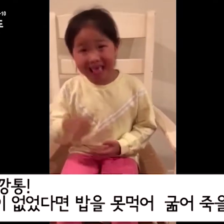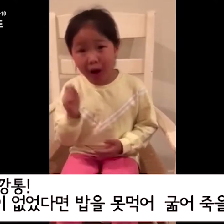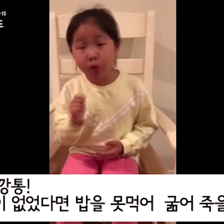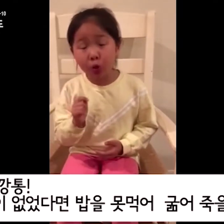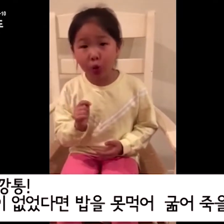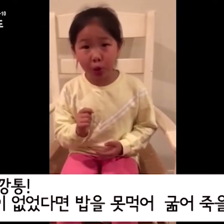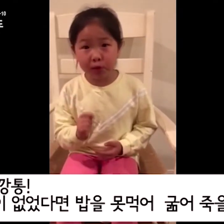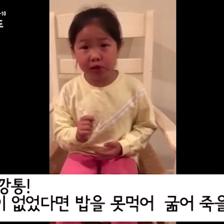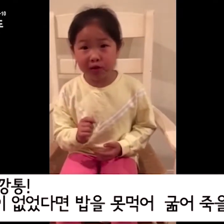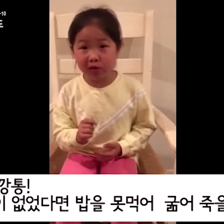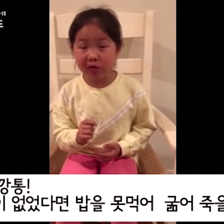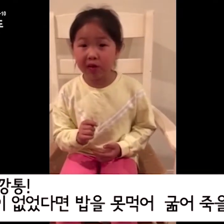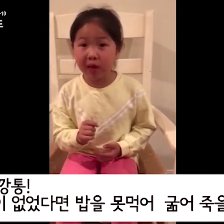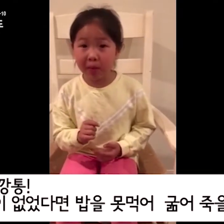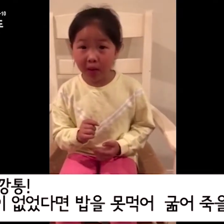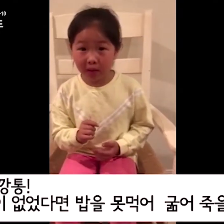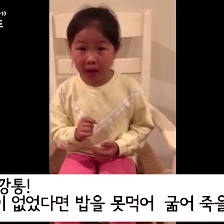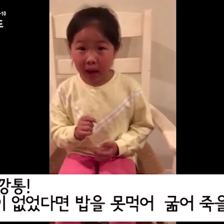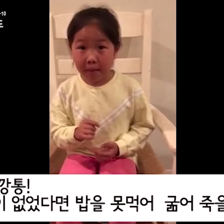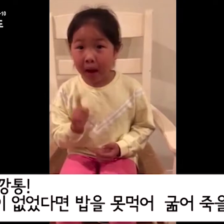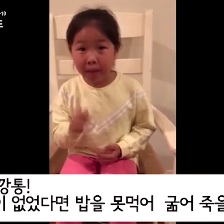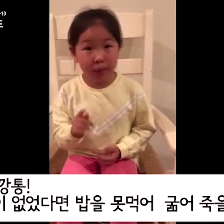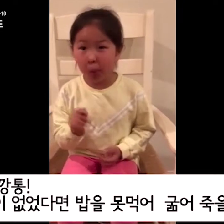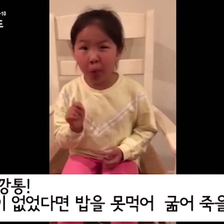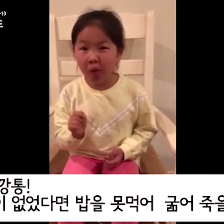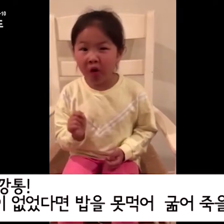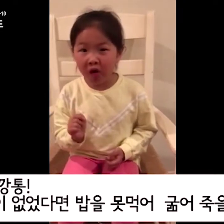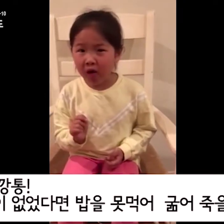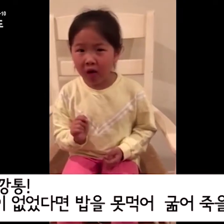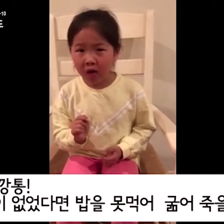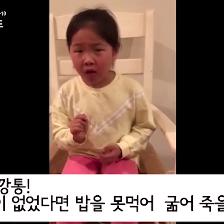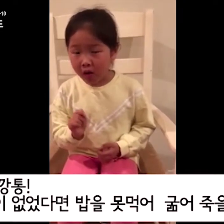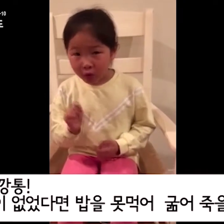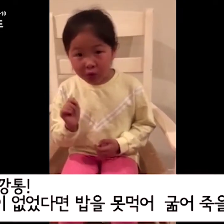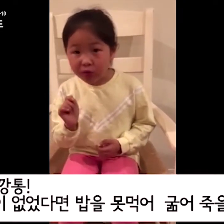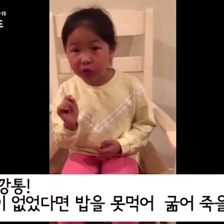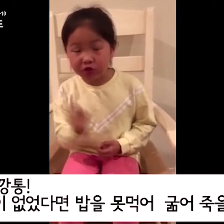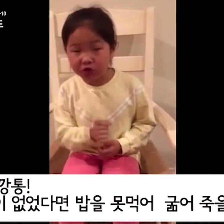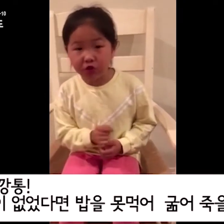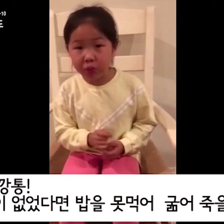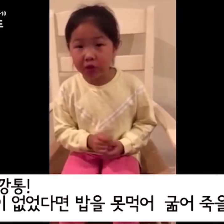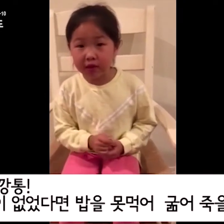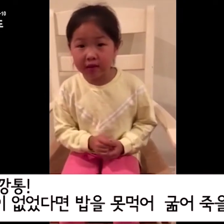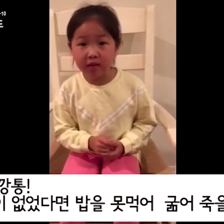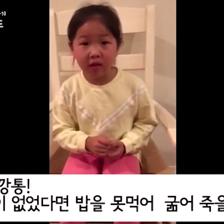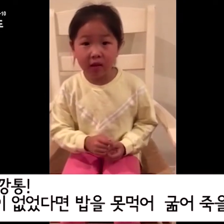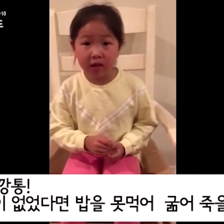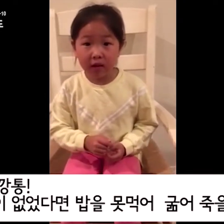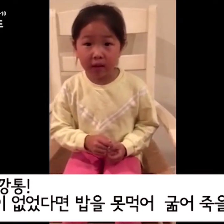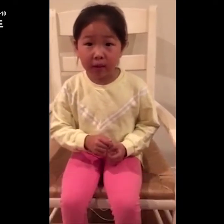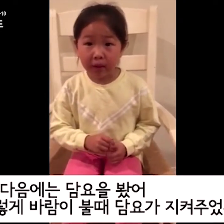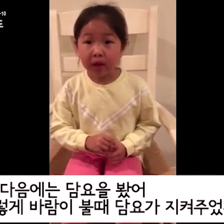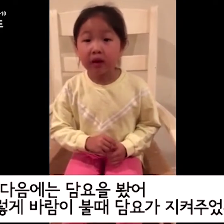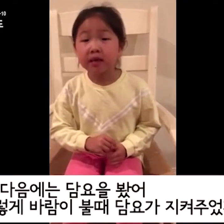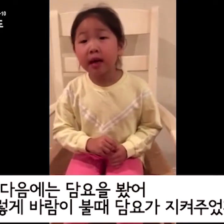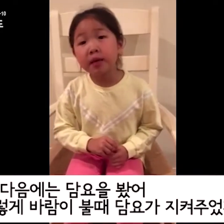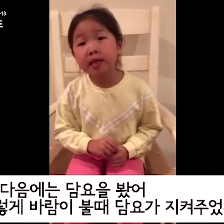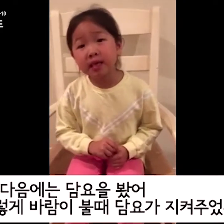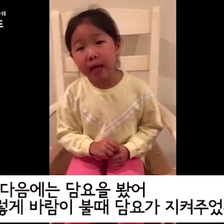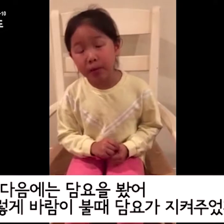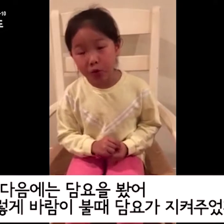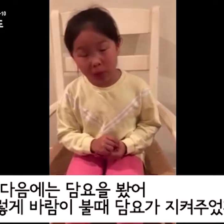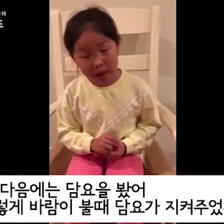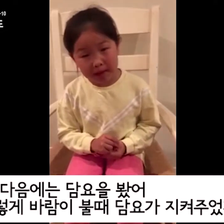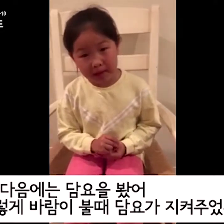그 깡통이 없었다면 밥을 못 먹어. 굶어 죽을 뻔했어. 그 다음에